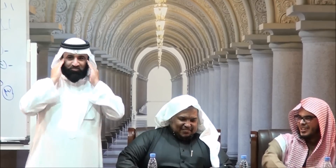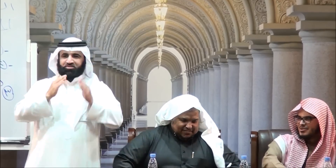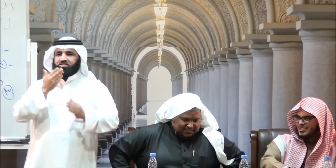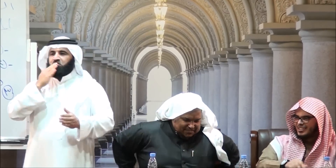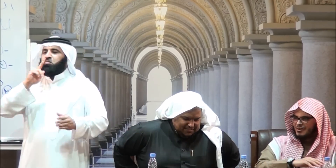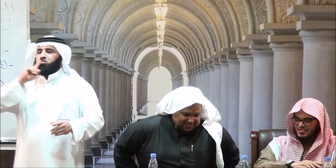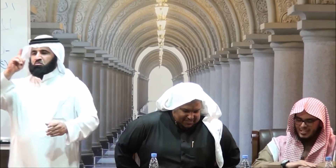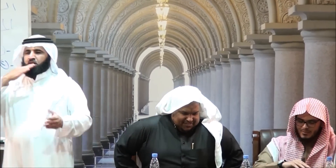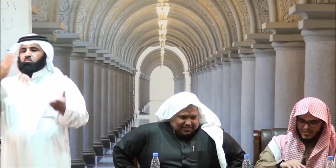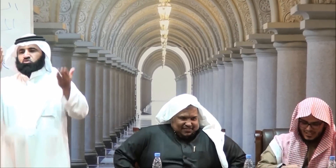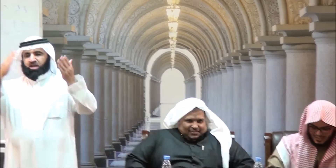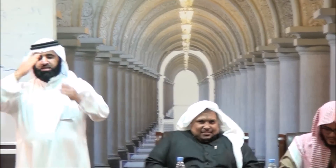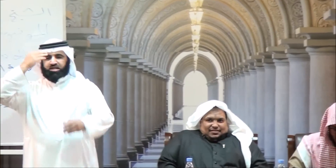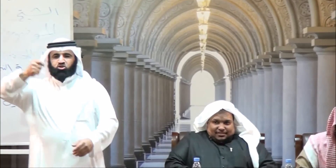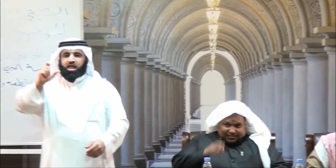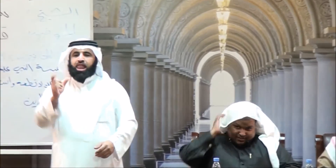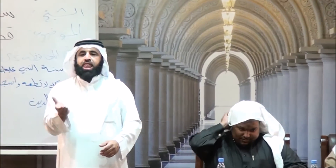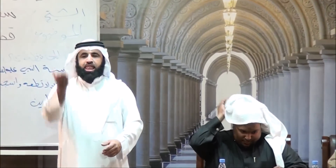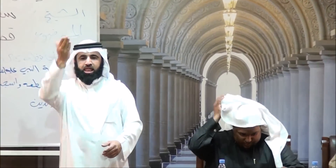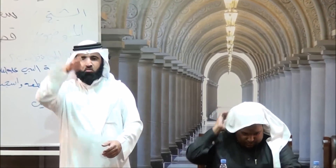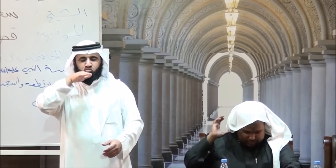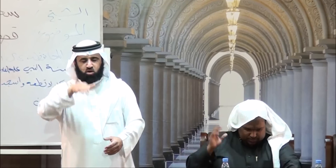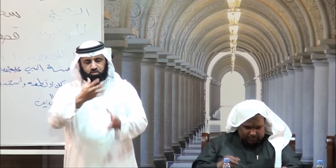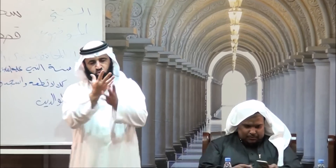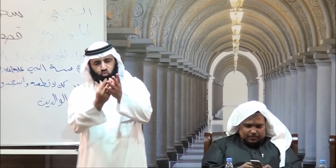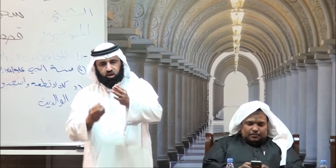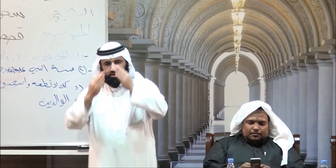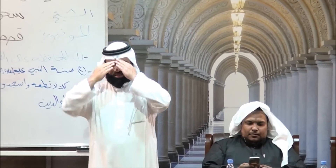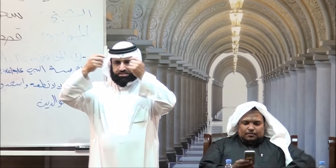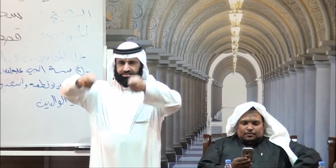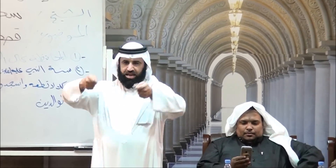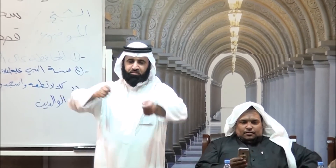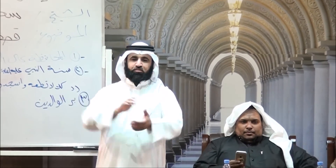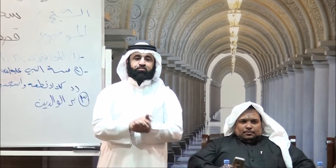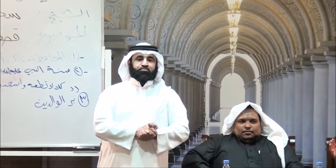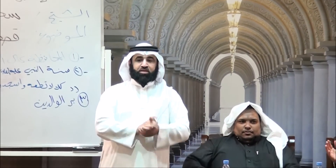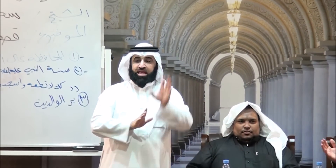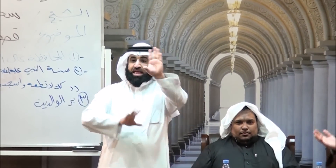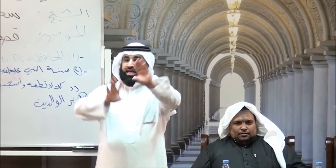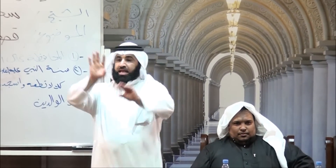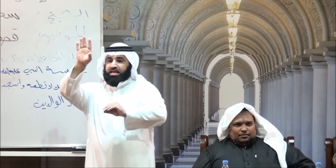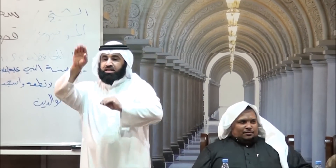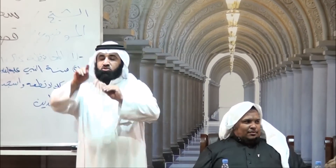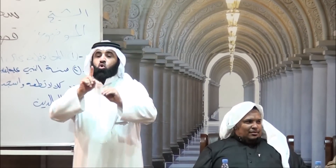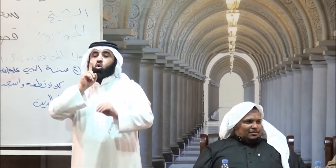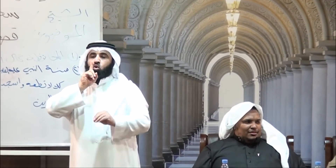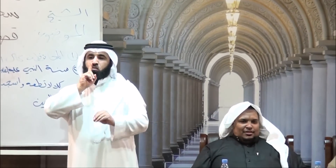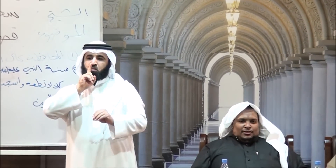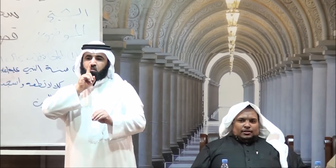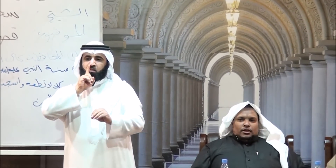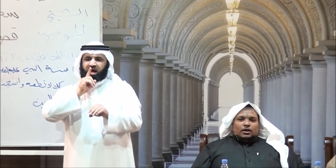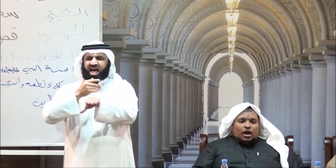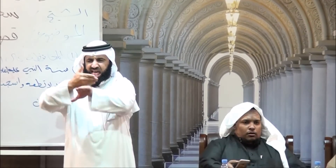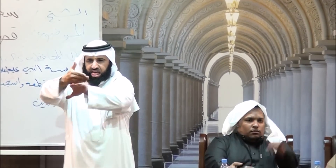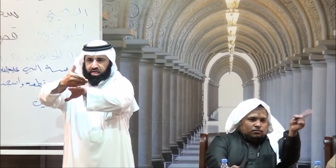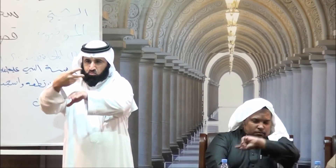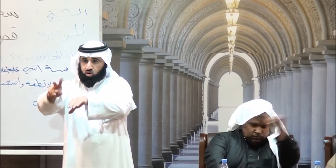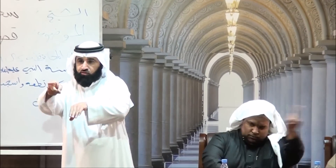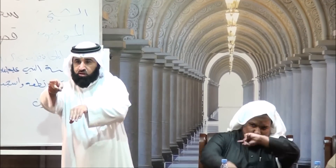الحمد لله وصلى الله وسلم وبارك على رسول الله وعلى آله وأصحابه أجمعين. قصة الأم نتركها آخر شيء؟